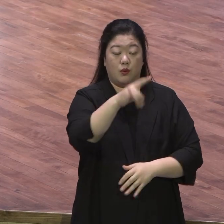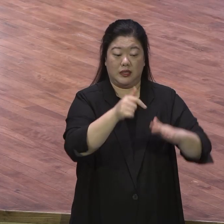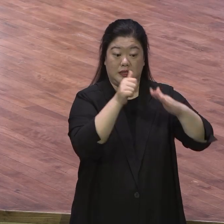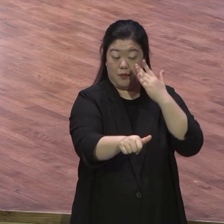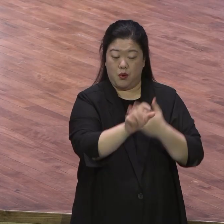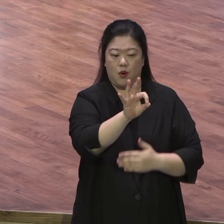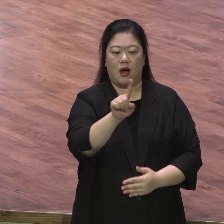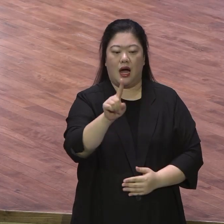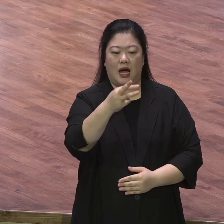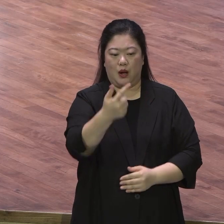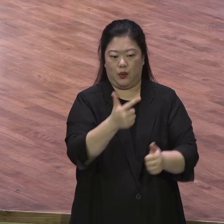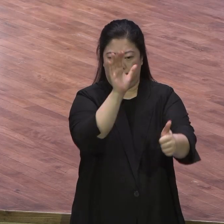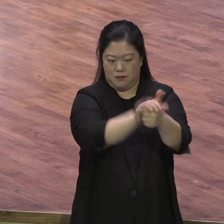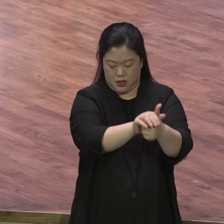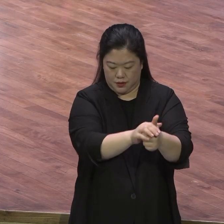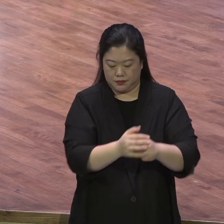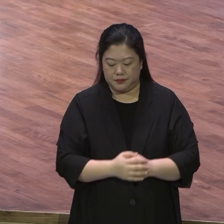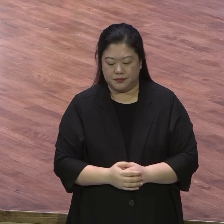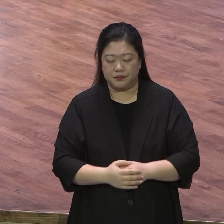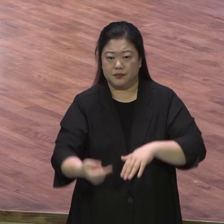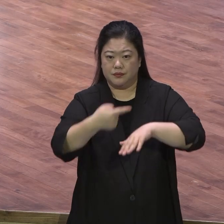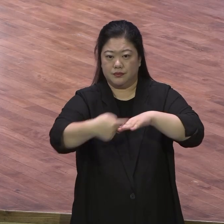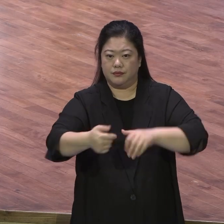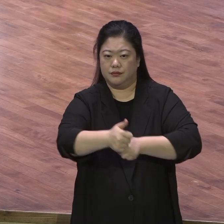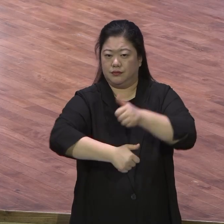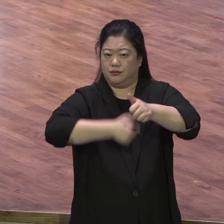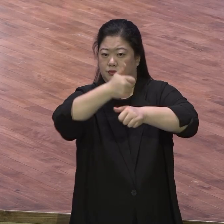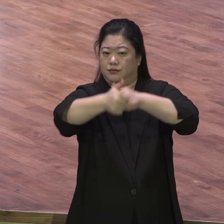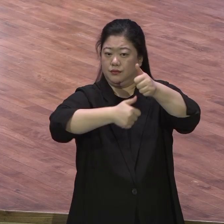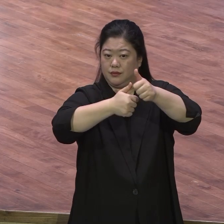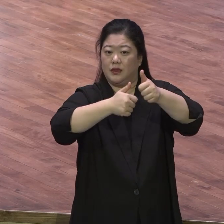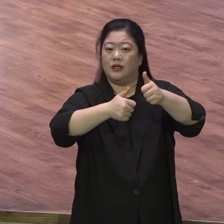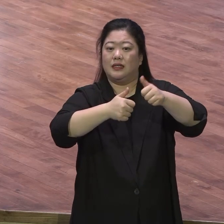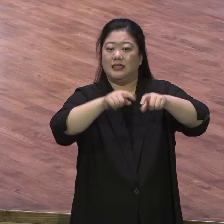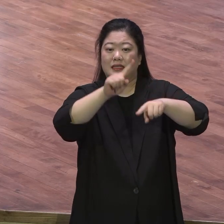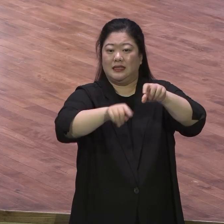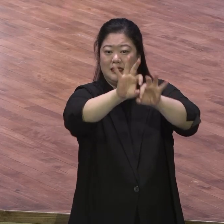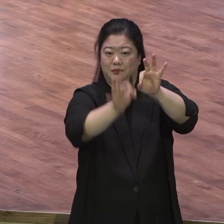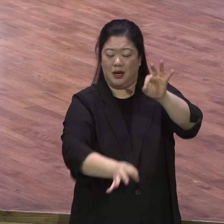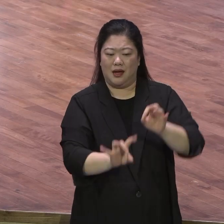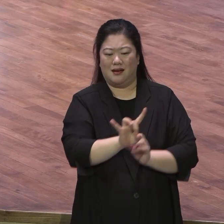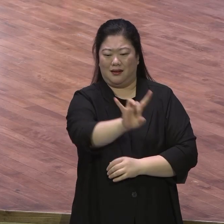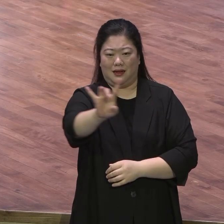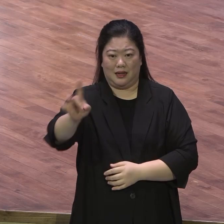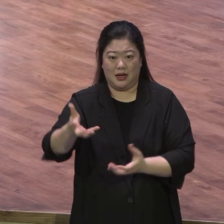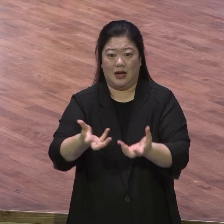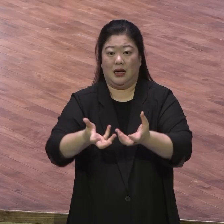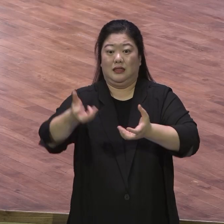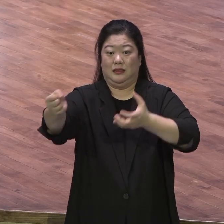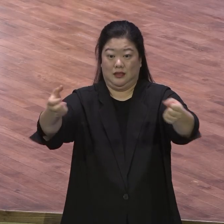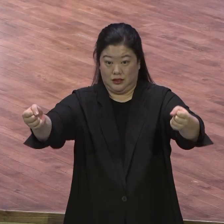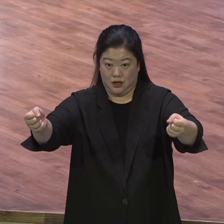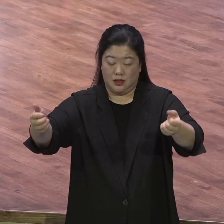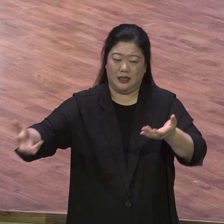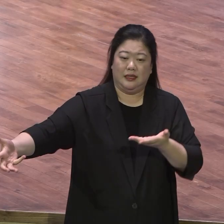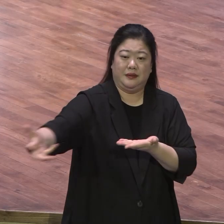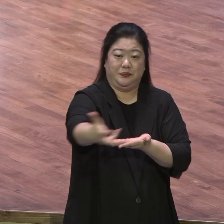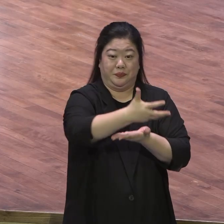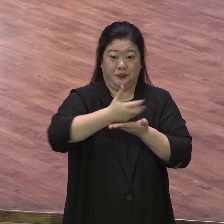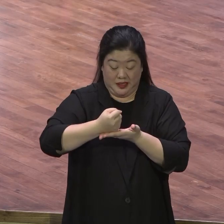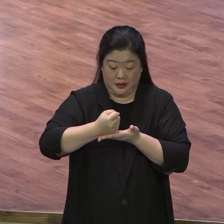서라 이는 그들의 조상의 가문에 각 수령이 지팡이 하나씩 있어야 할 것임이니라 그 지팡이를 해박 안에서 내가